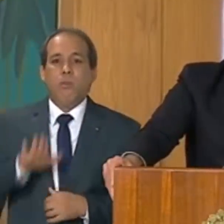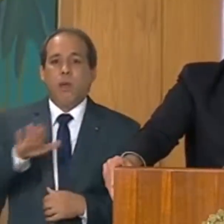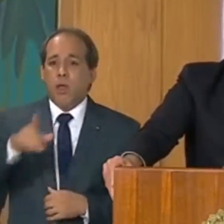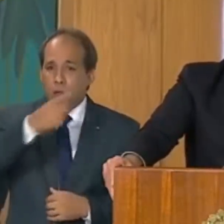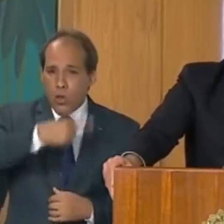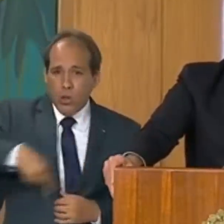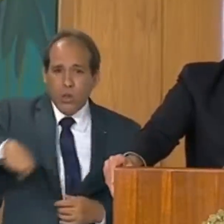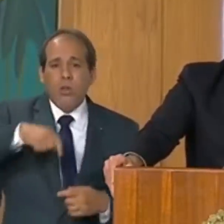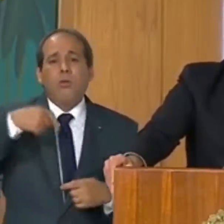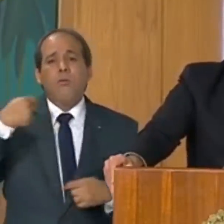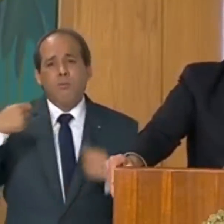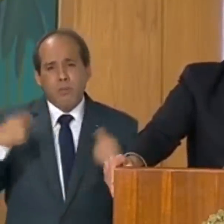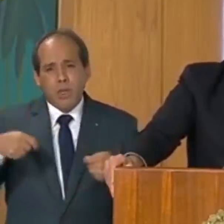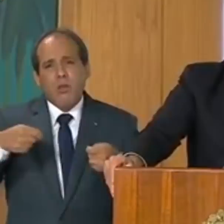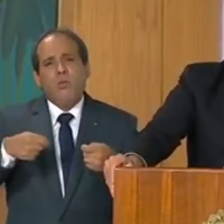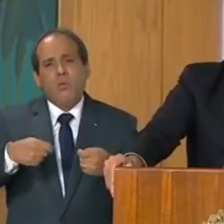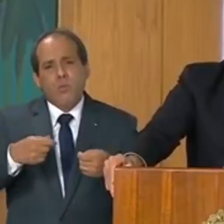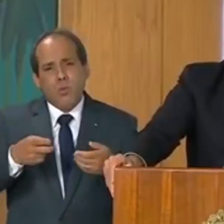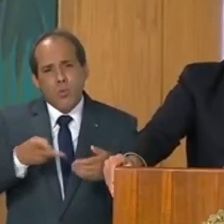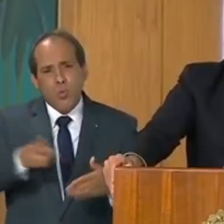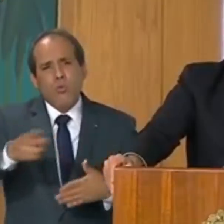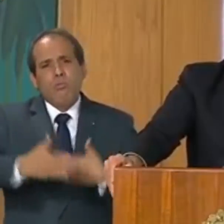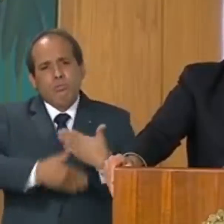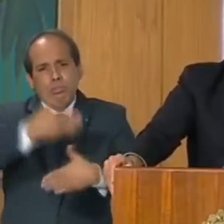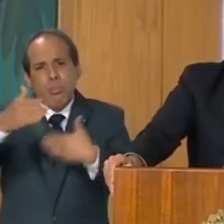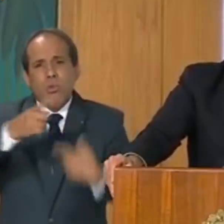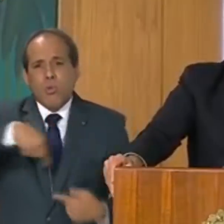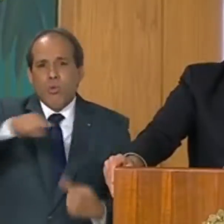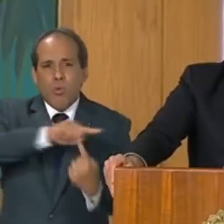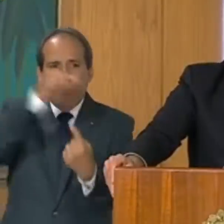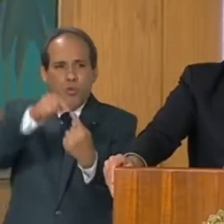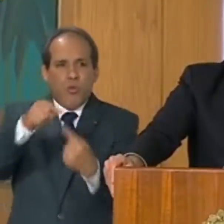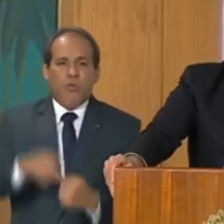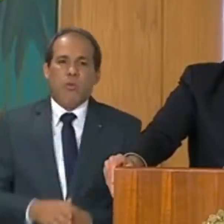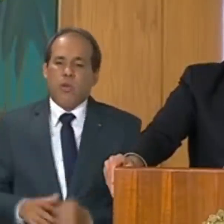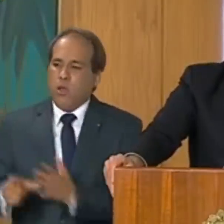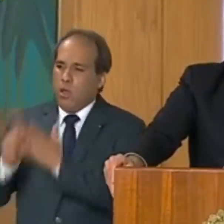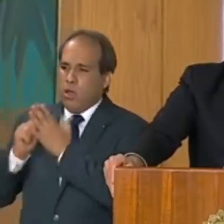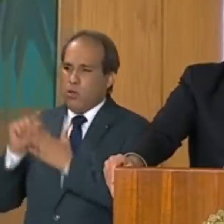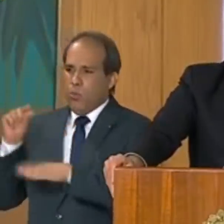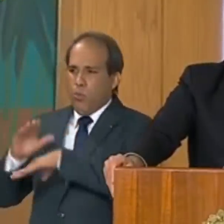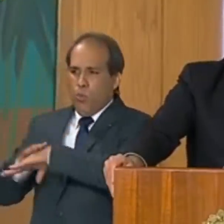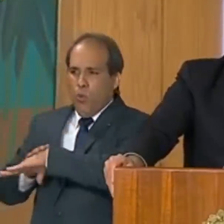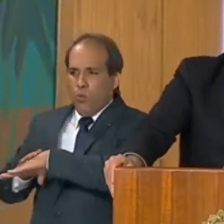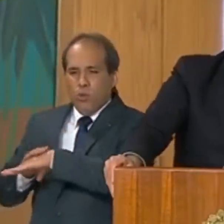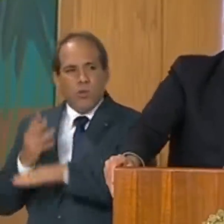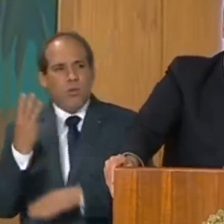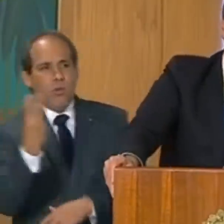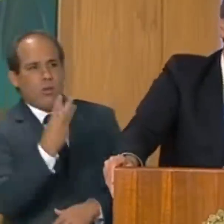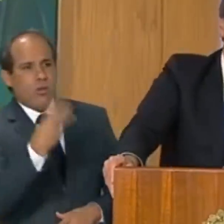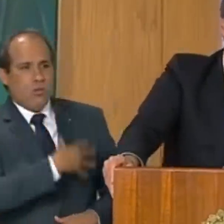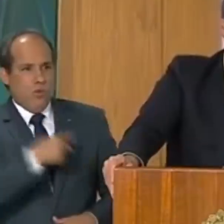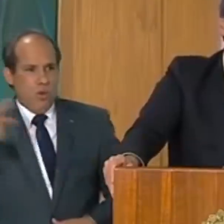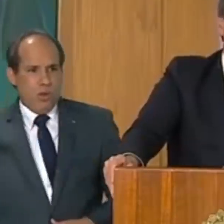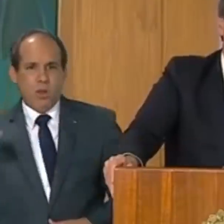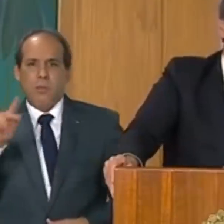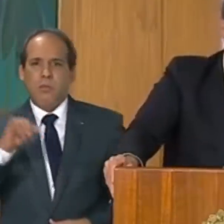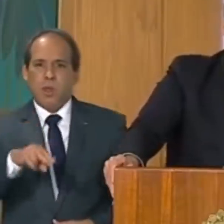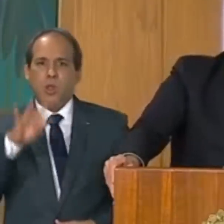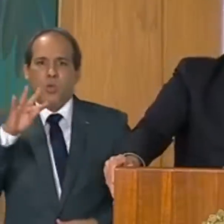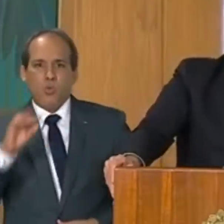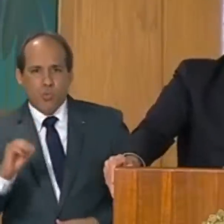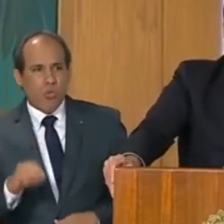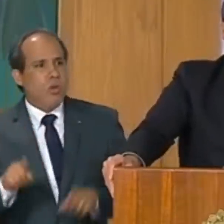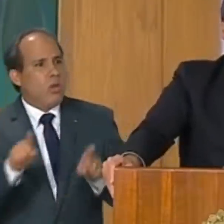seguir o nosso objetivo. Agora há pouco, conversando com os 3 garotos aqui e